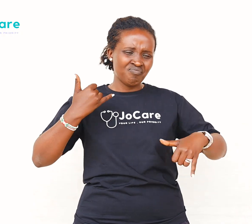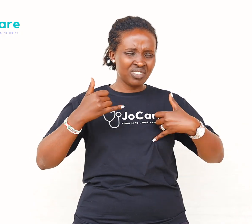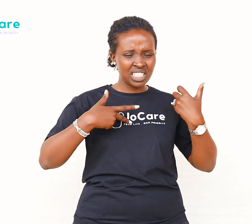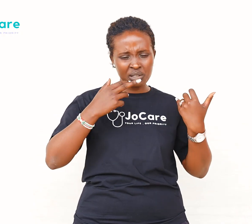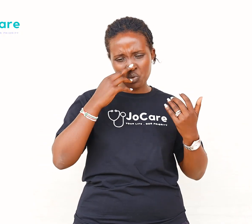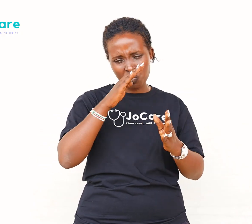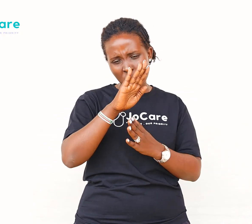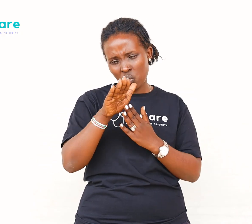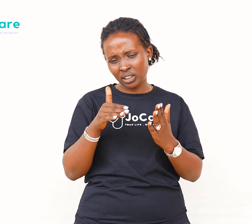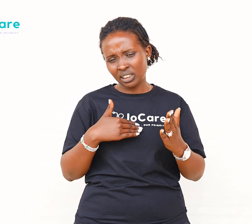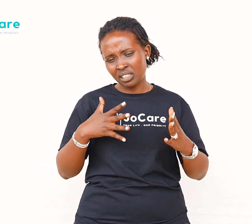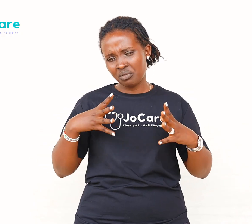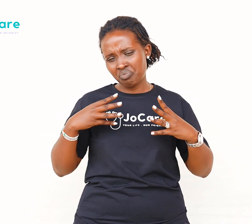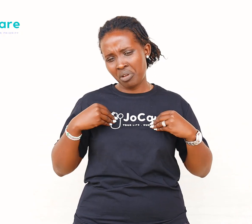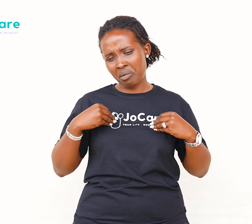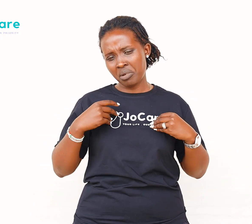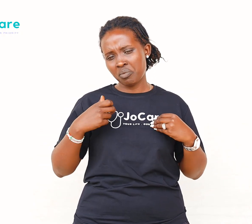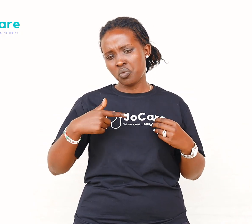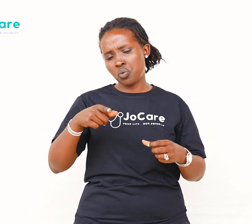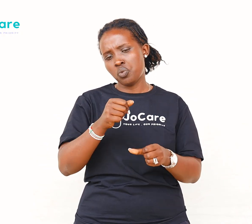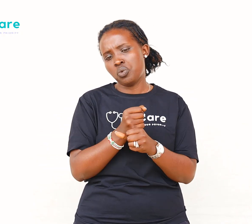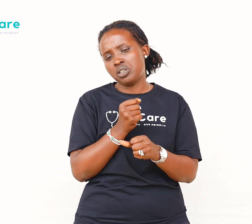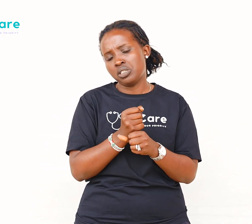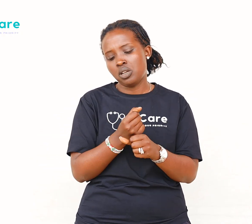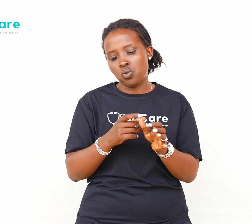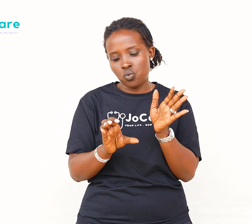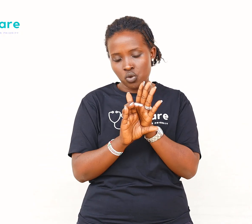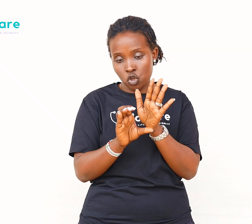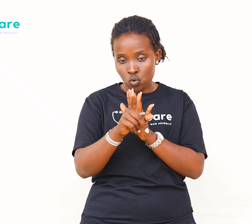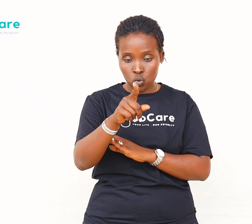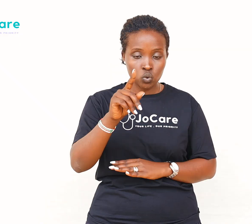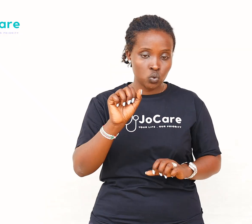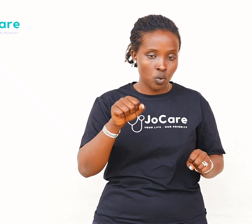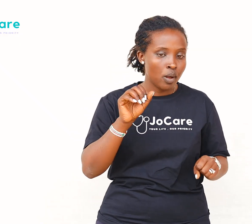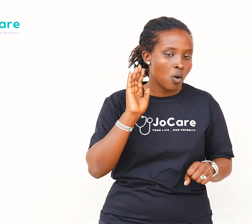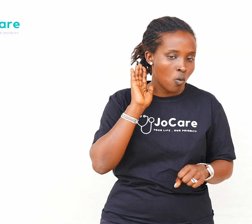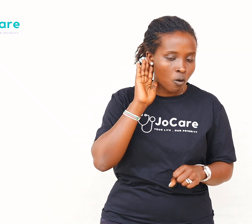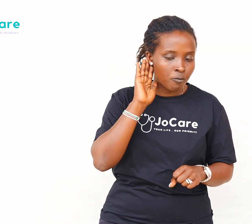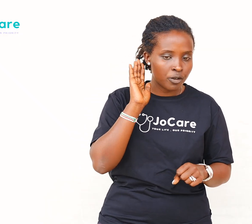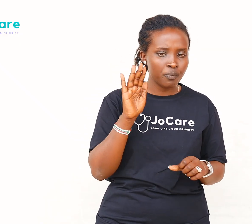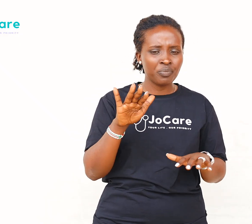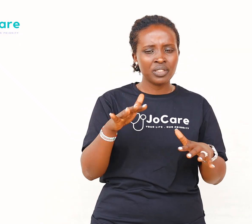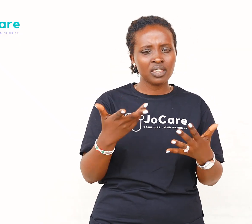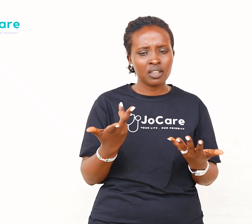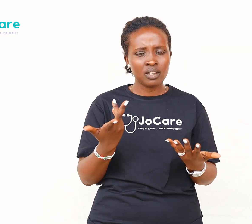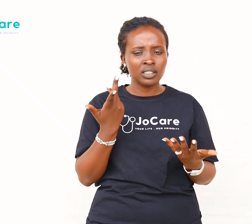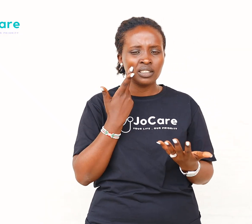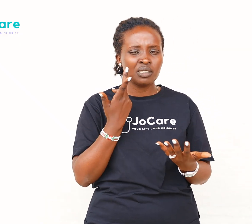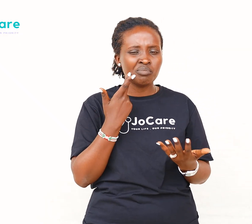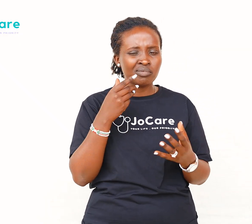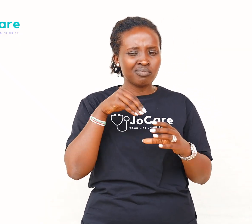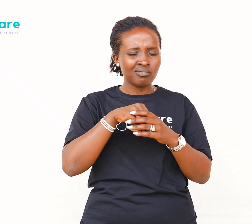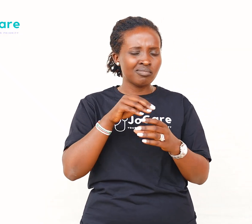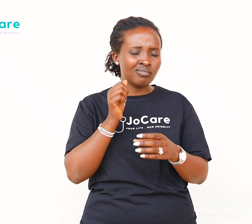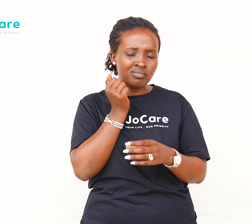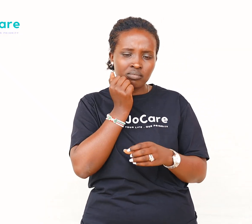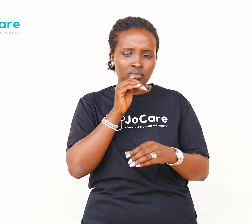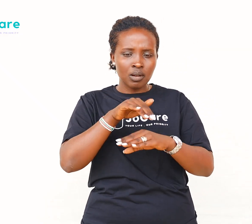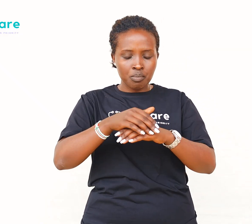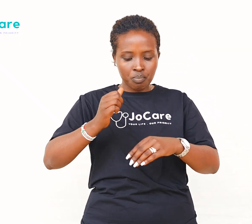buryo wahisemo gukoresha. Yego. Tuvuge ushobora kumva ko guhora ufite kotegisi mu gakapu kawe uzigendana